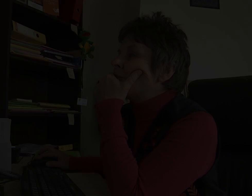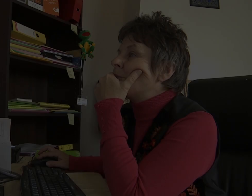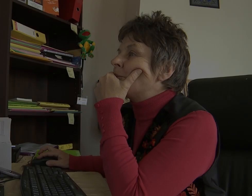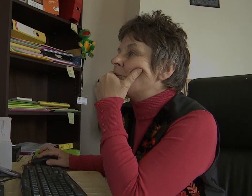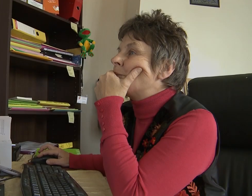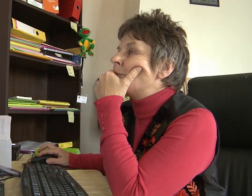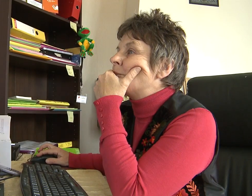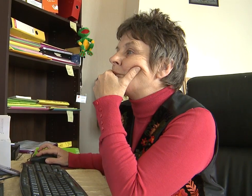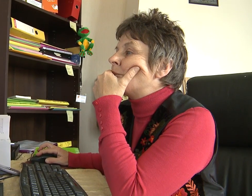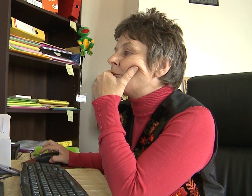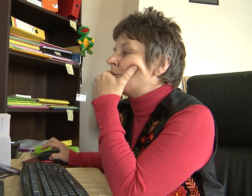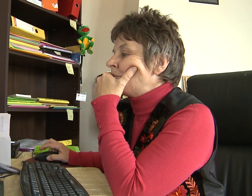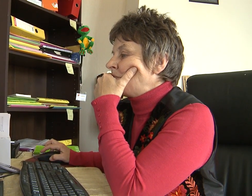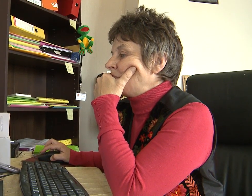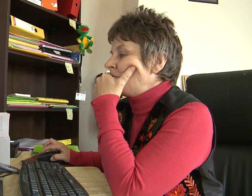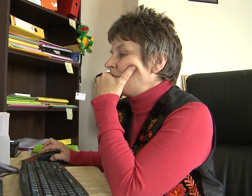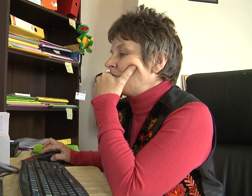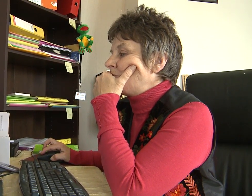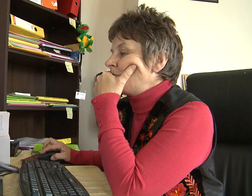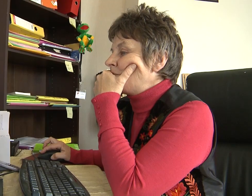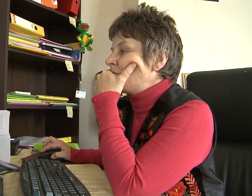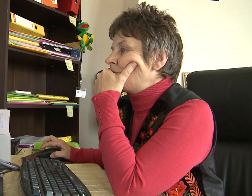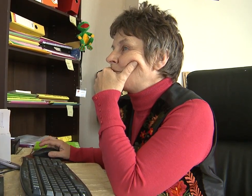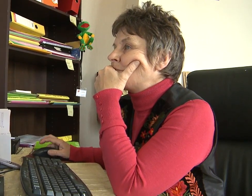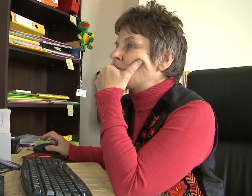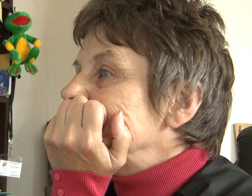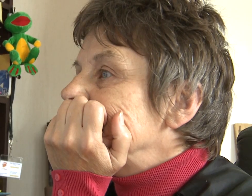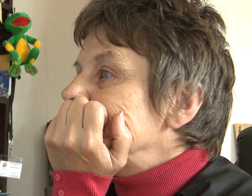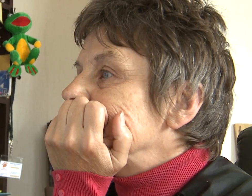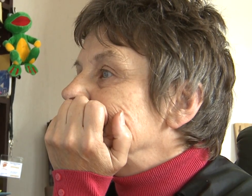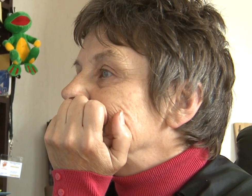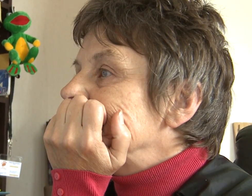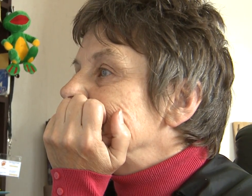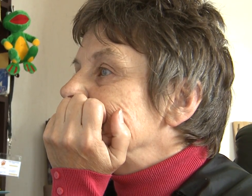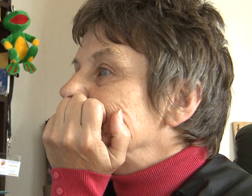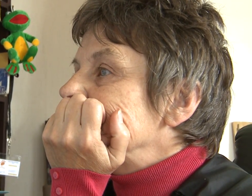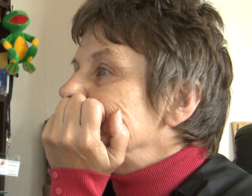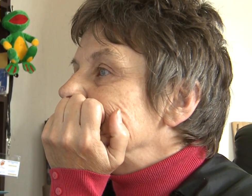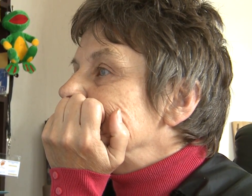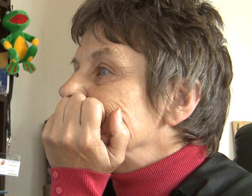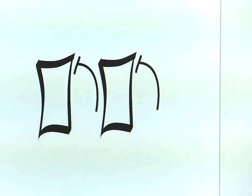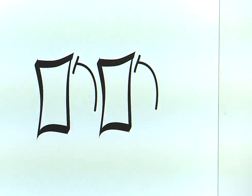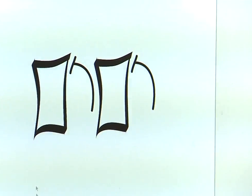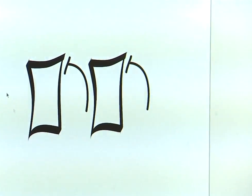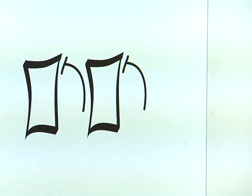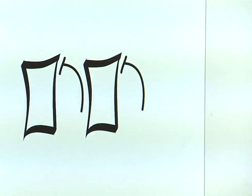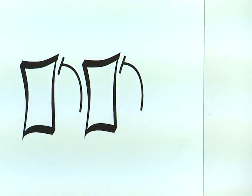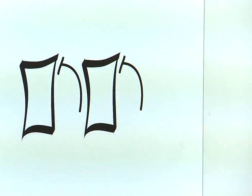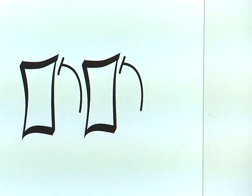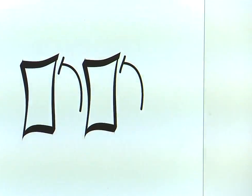Limousin. La conférence gesticulée est un moyen d'attirer l'attention et d'informer sur un thème. Yaël, spécialiste de la langue